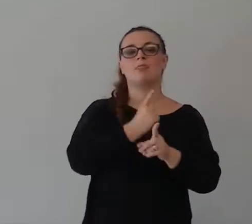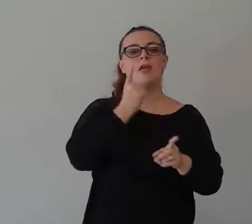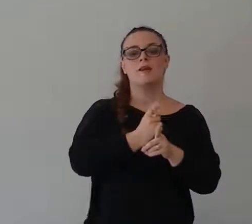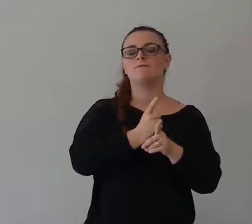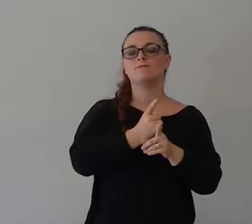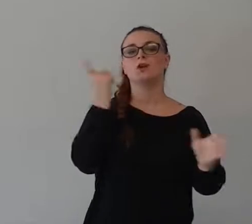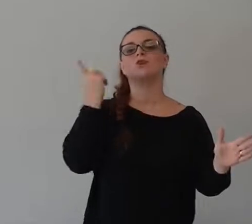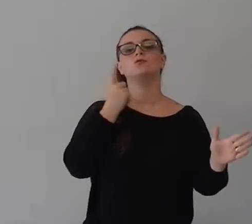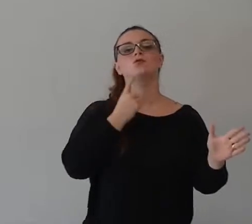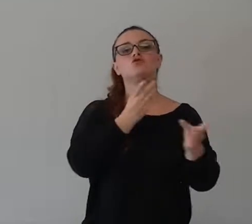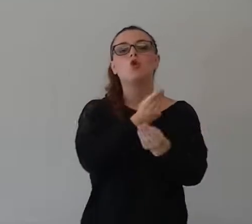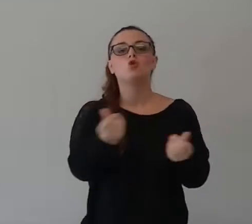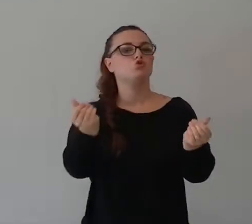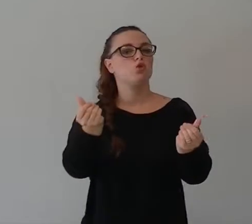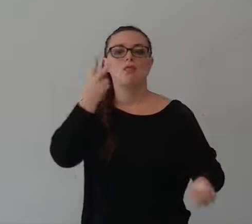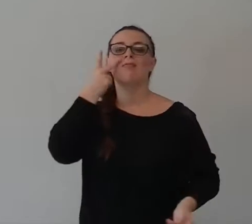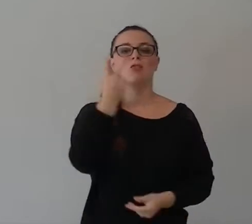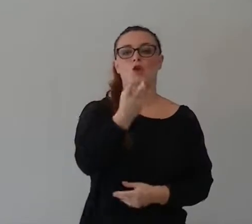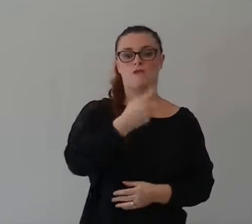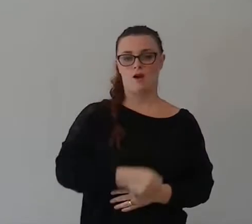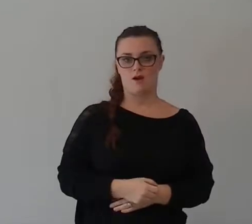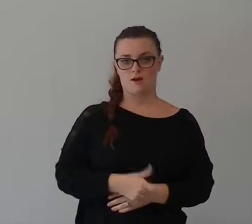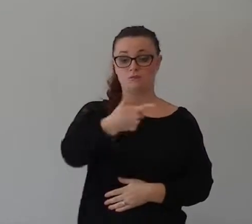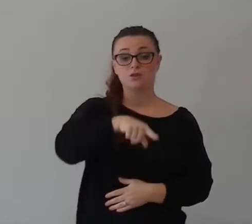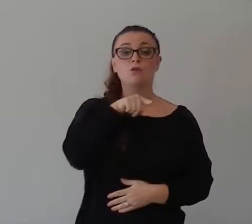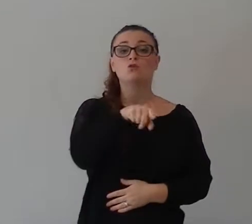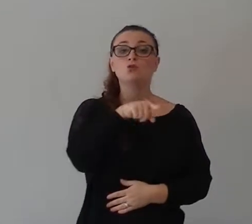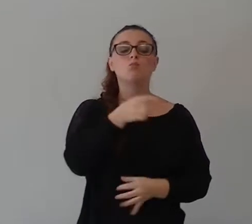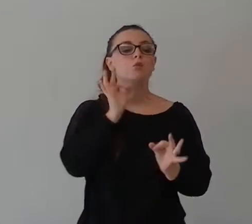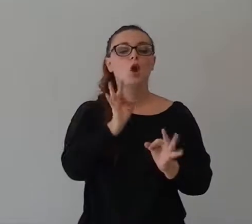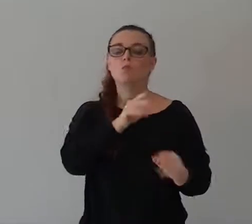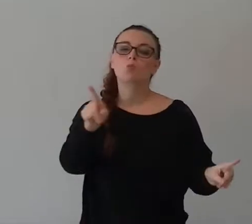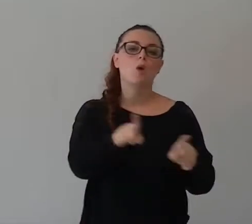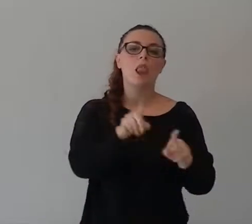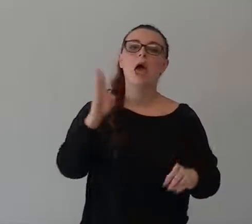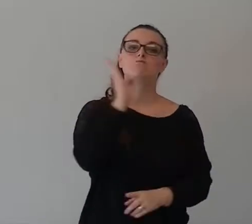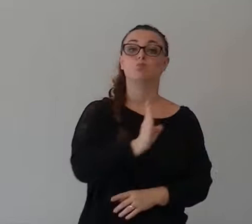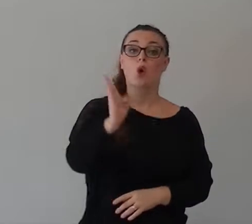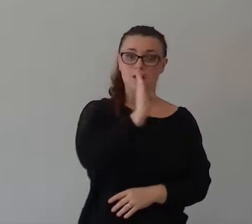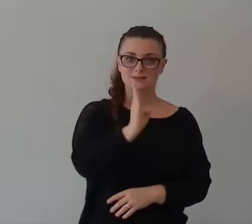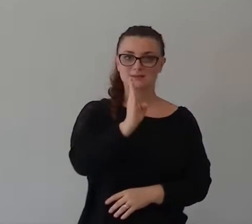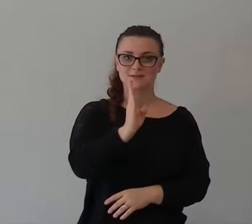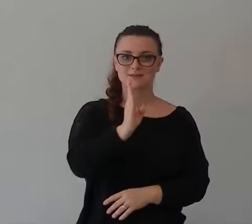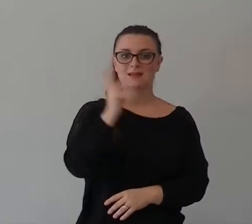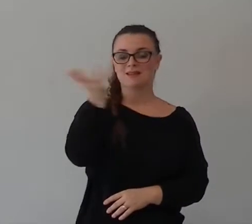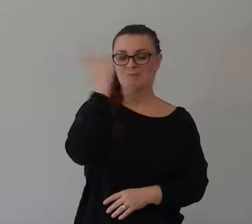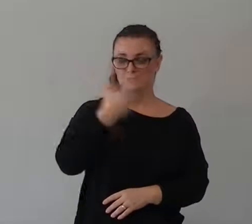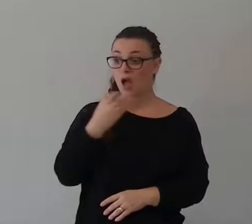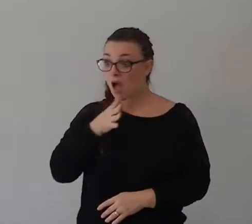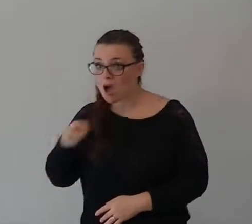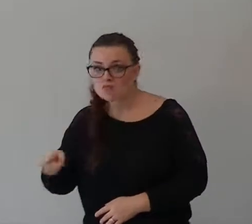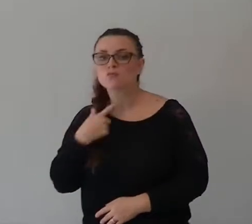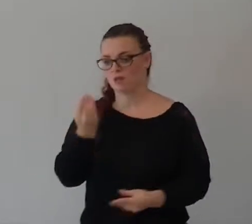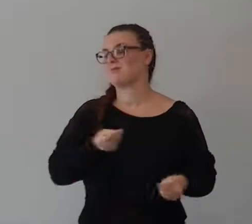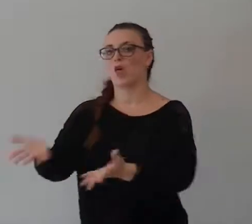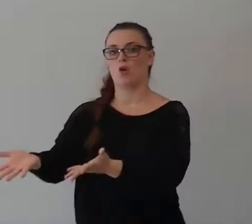tu, Boaz della situazione, che dice ok, serve l'acqua, non ti preoccupare, ci penso io. Ti do il